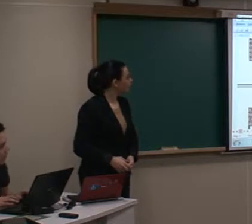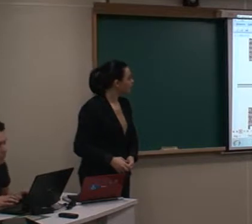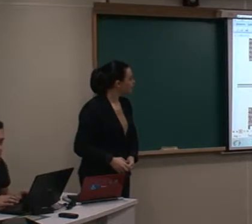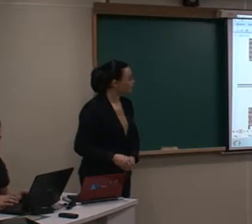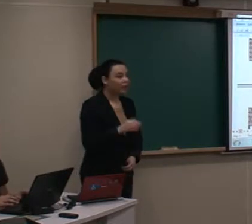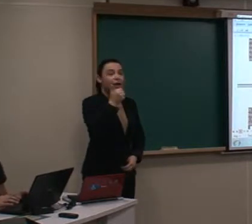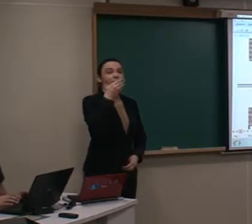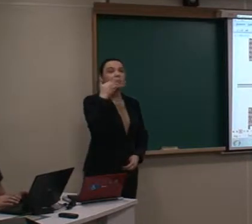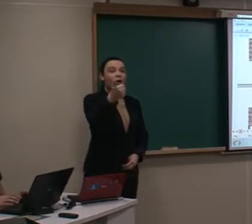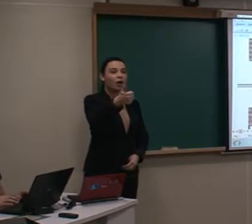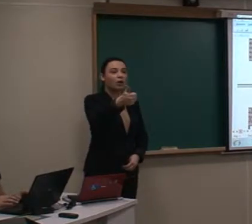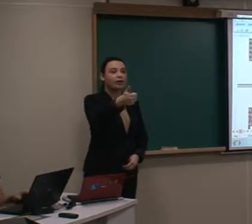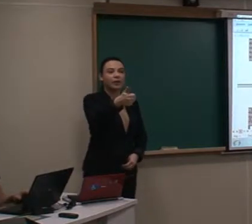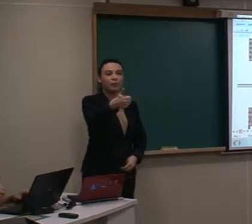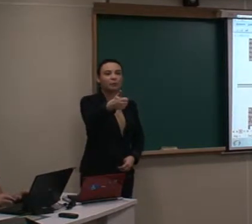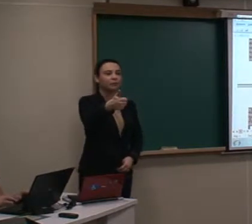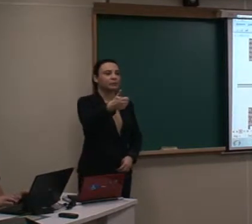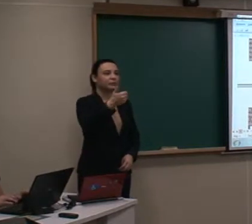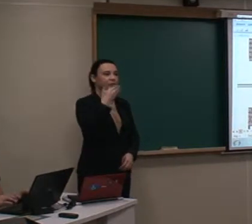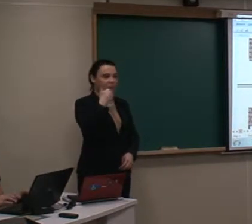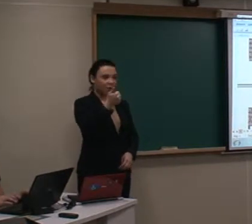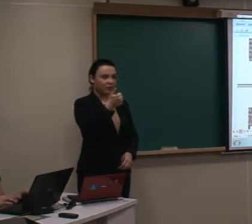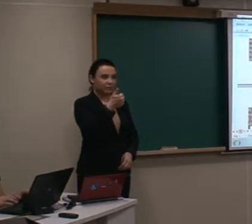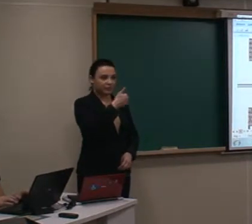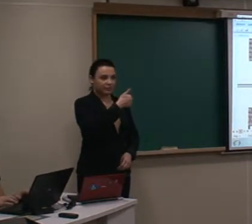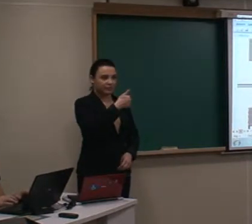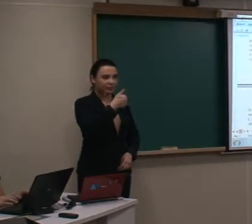Assim tá bom? Sim. Vai, vai. Beleza.